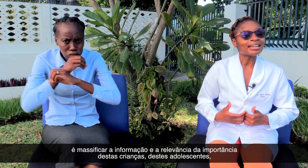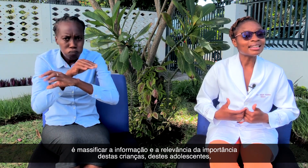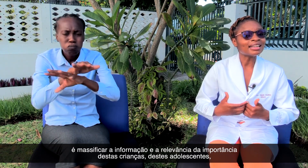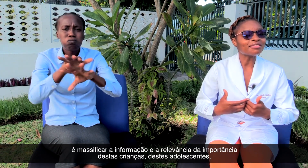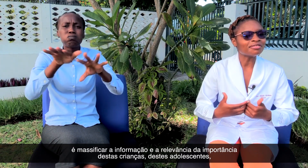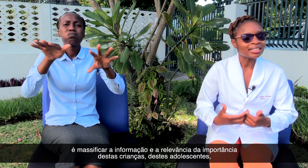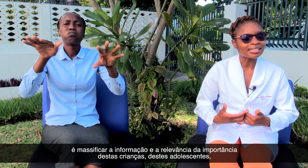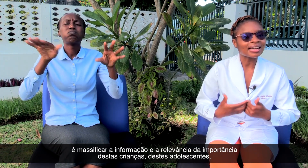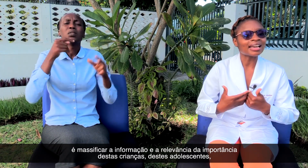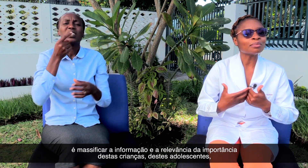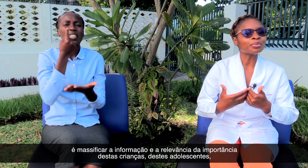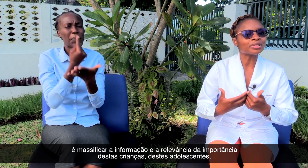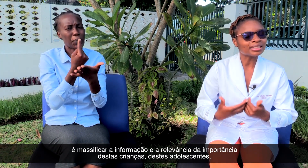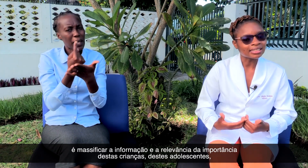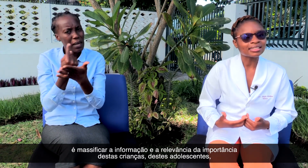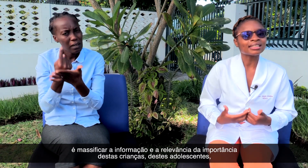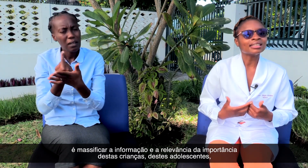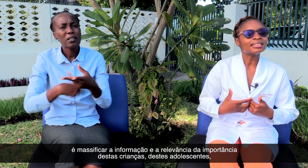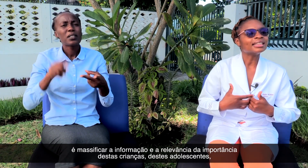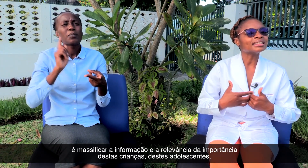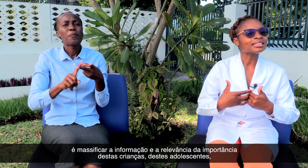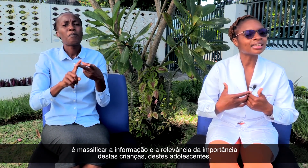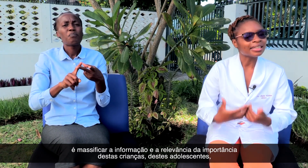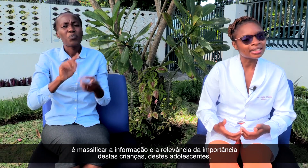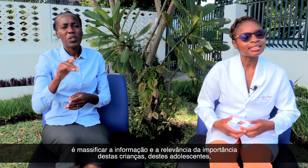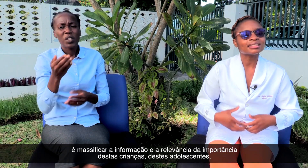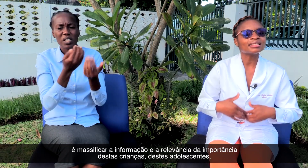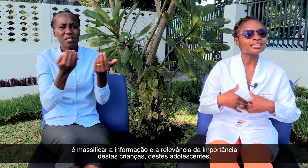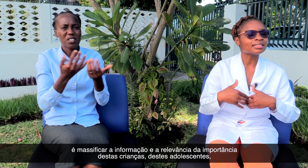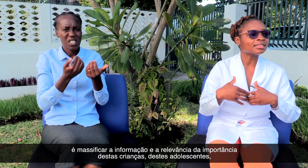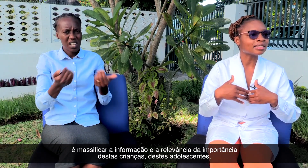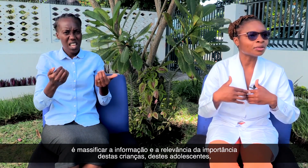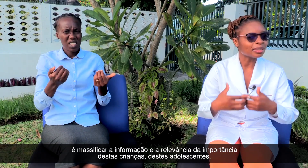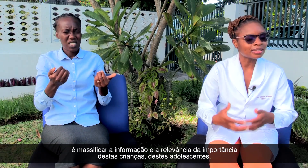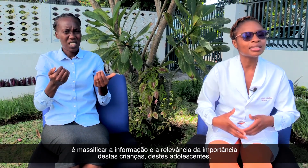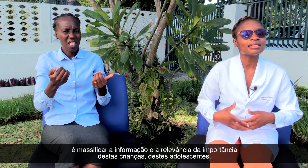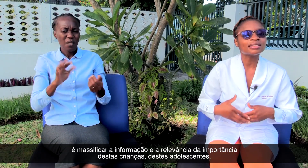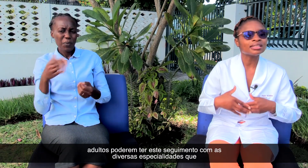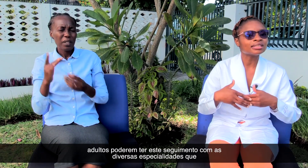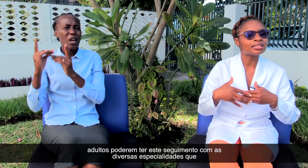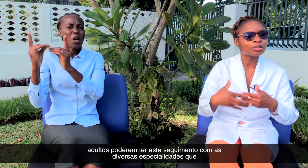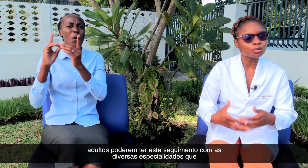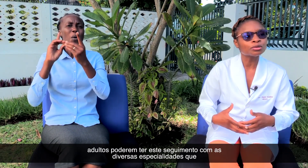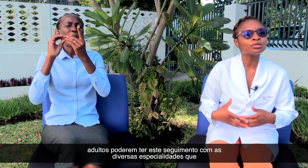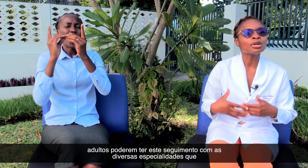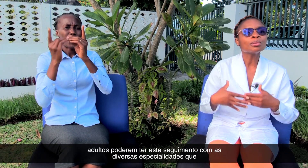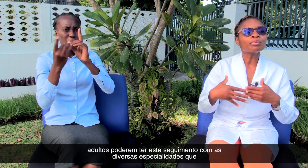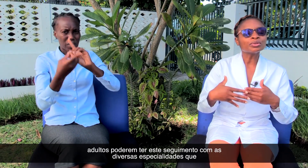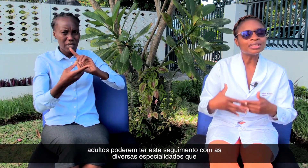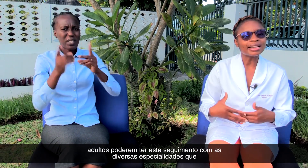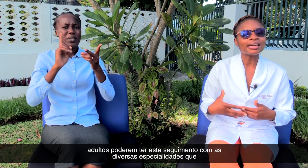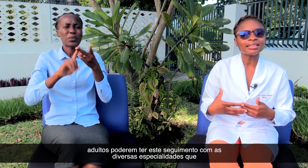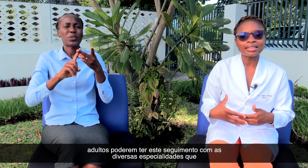a relevância, a importância destas crianças, destes adolescentes, destes adultos